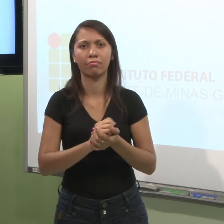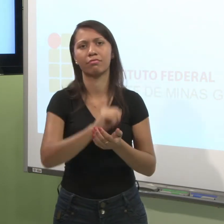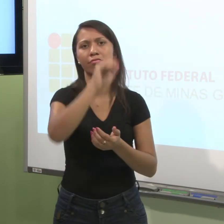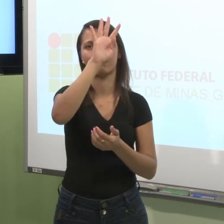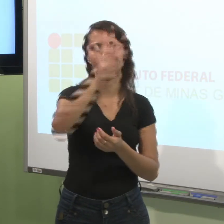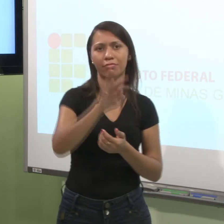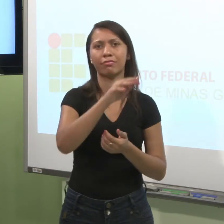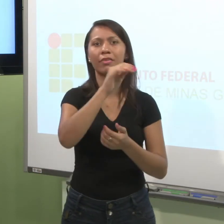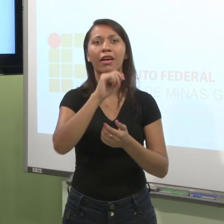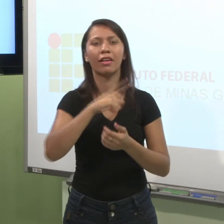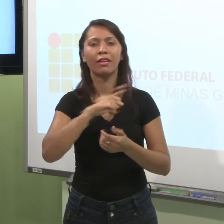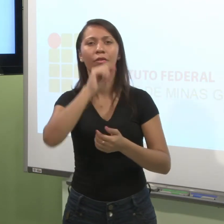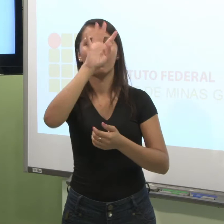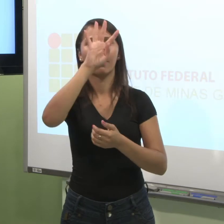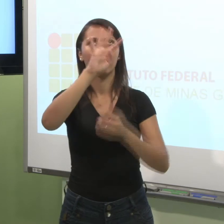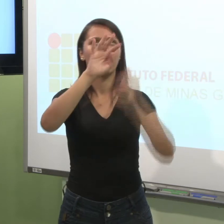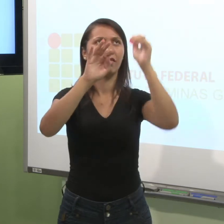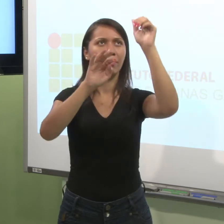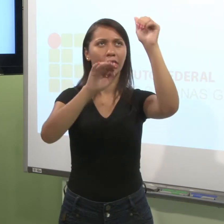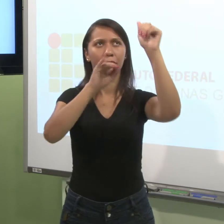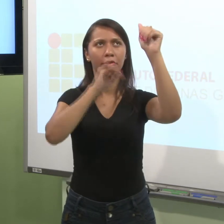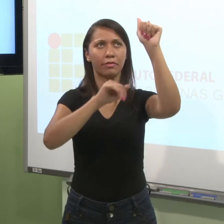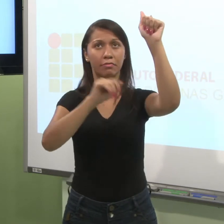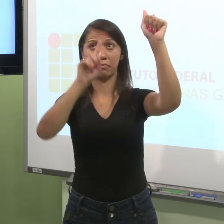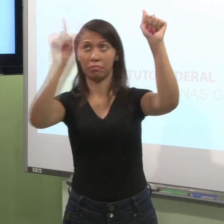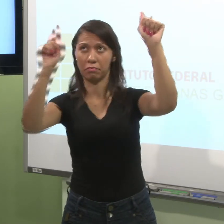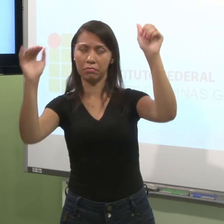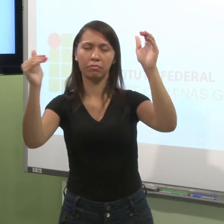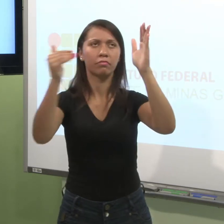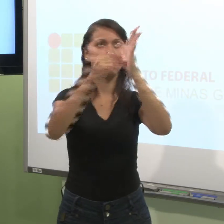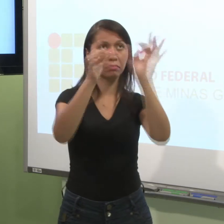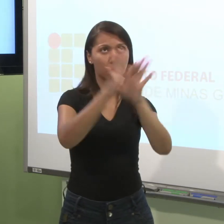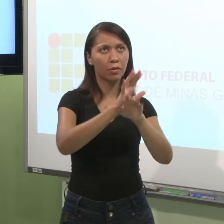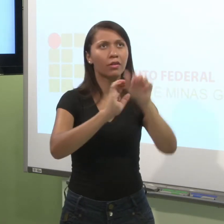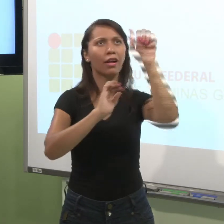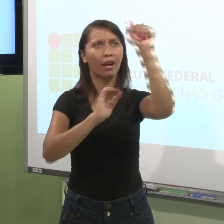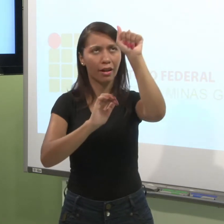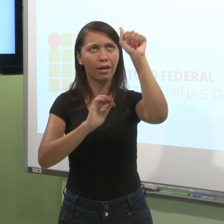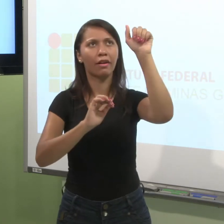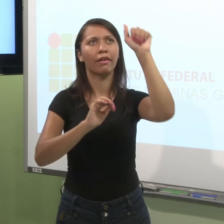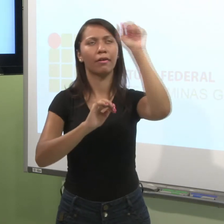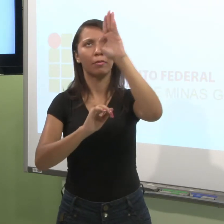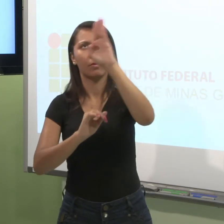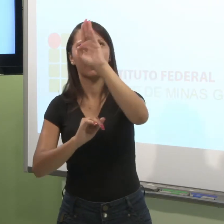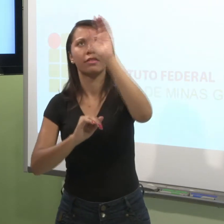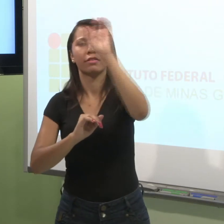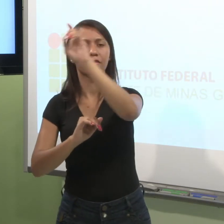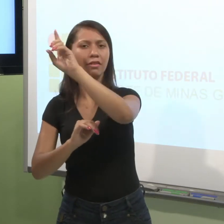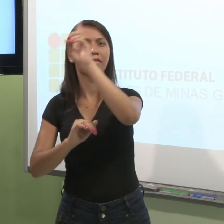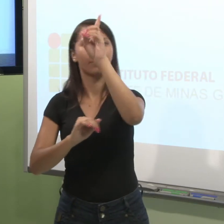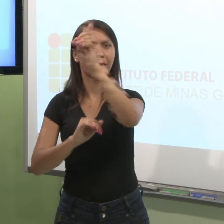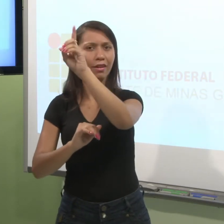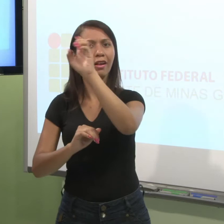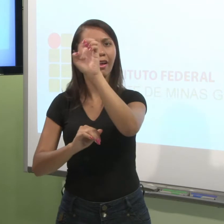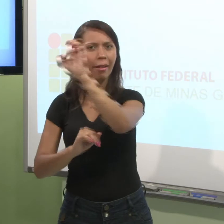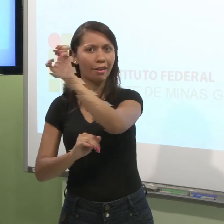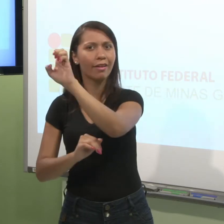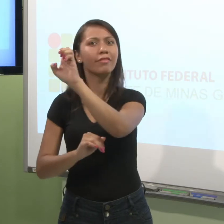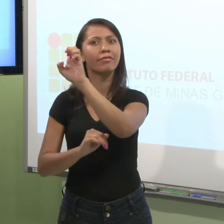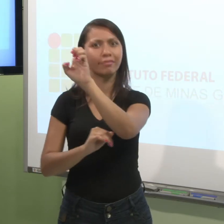por duas letras, AA, AB, AC, AD, AE e assim sucessivamente. Vocês já repararam que